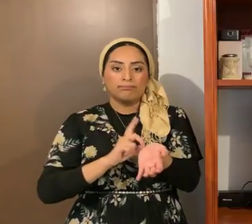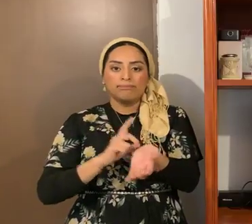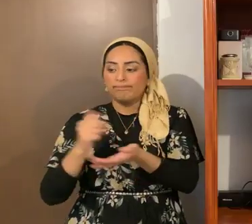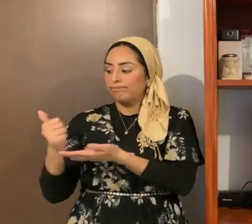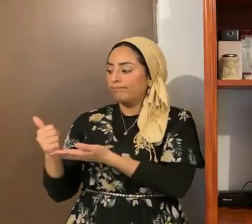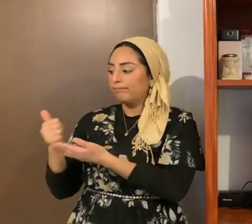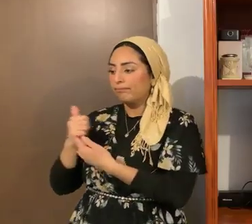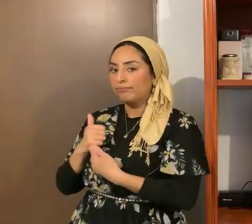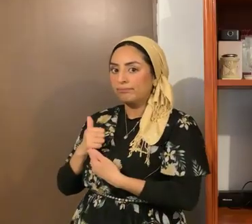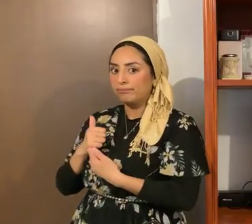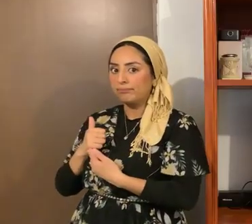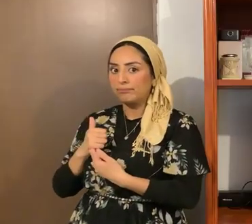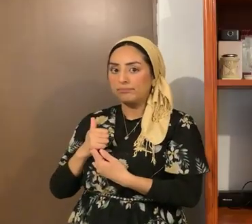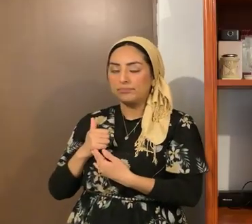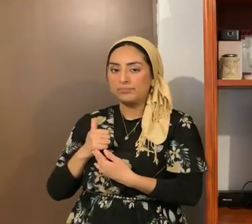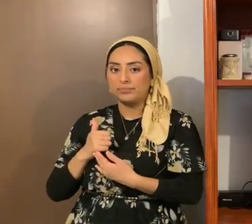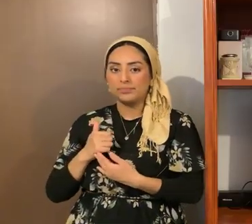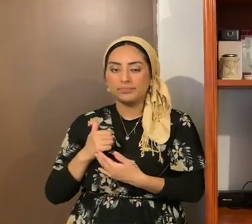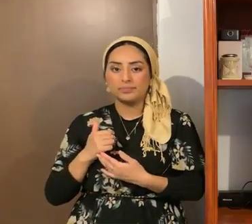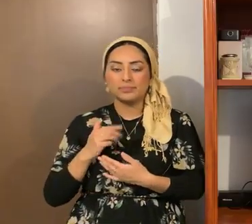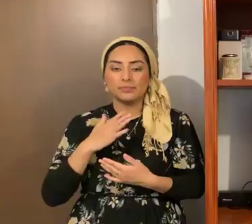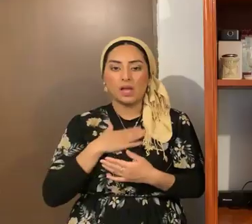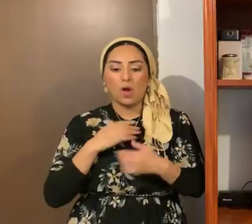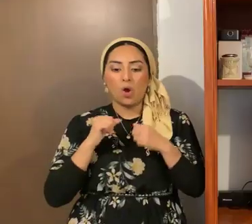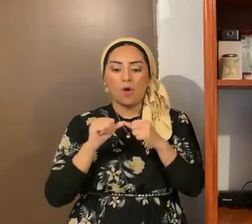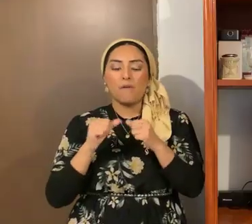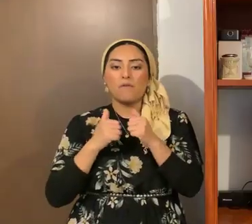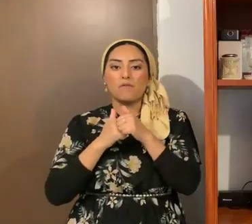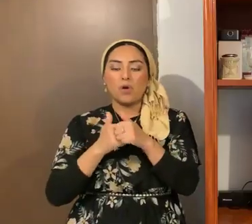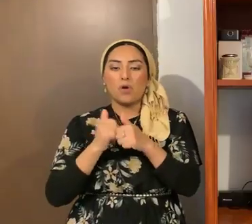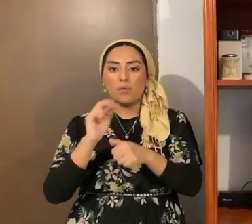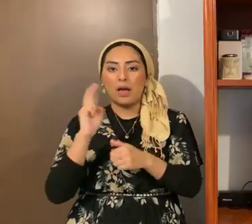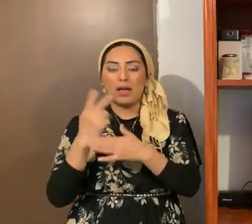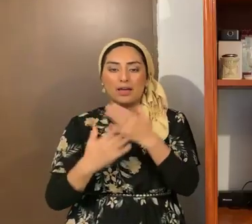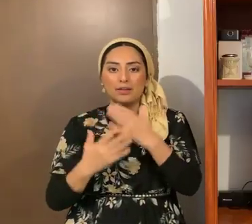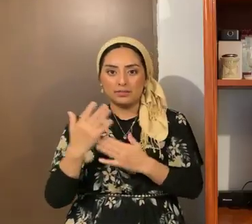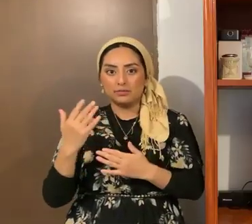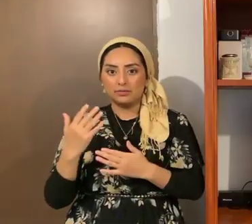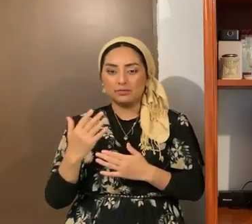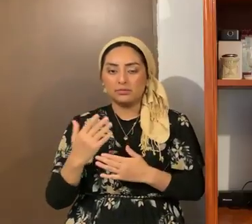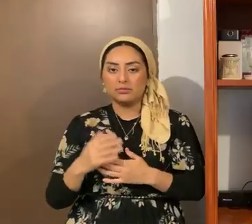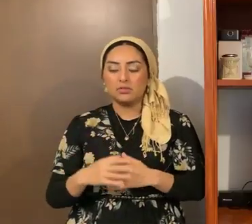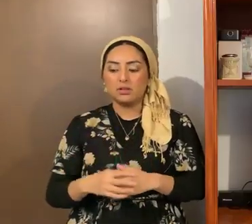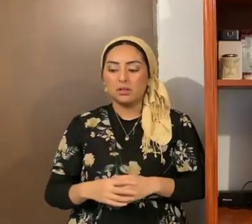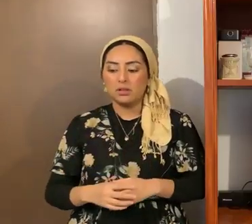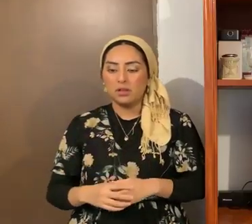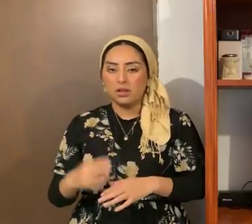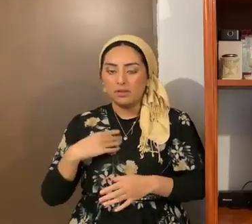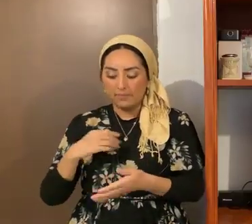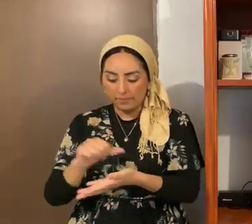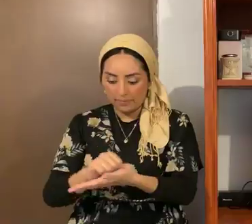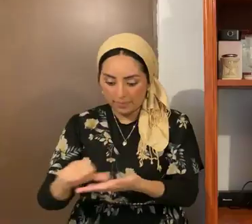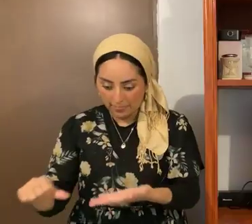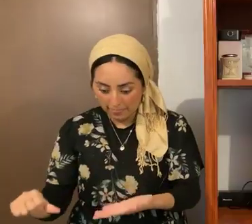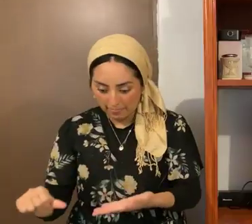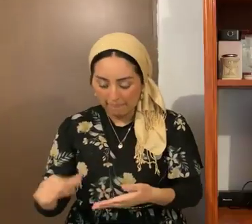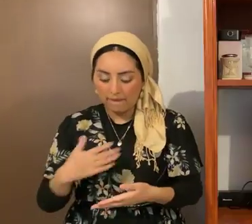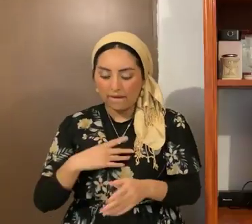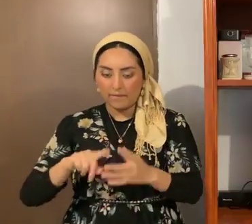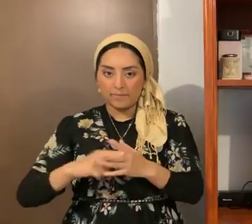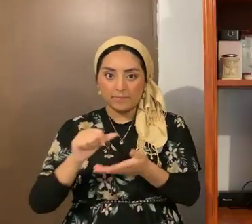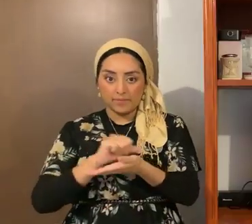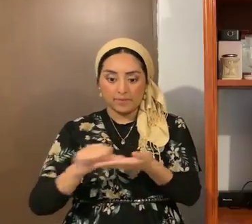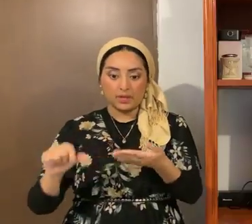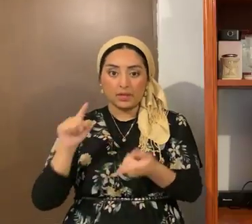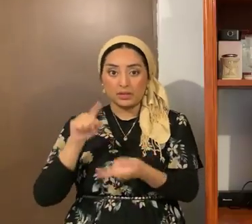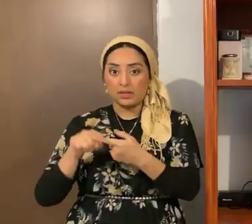Yo estaba de este lado, o sea, como soy diestro, siempre nos ponemos los diestros del lado derecho del paciente para operar. Entonces empecé a operar